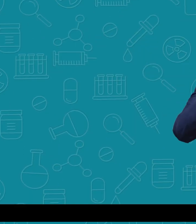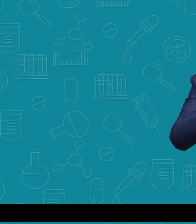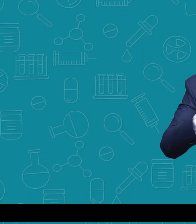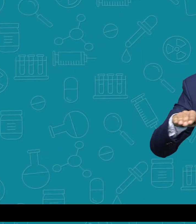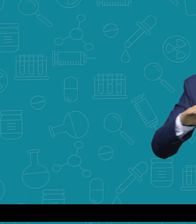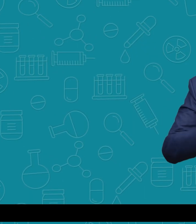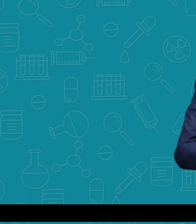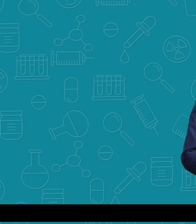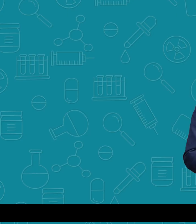बच्चों।